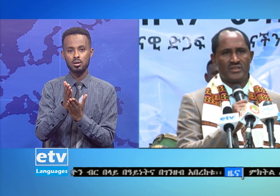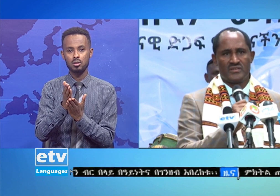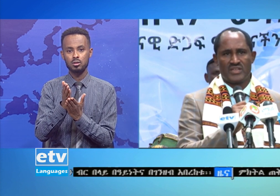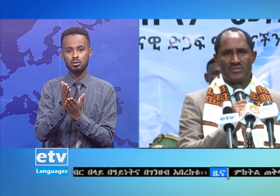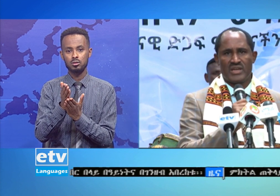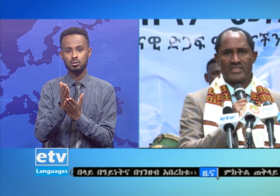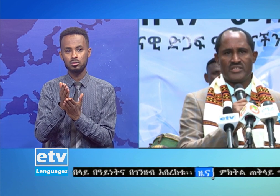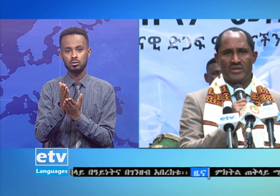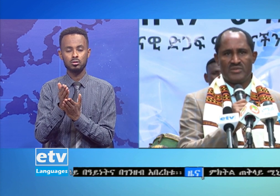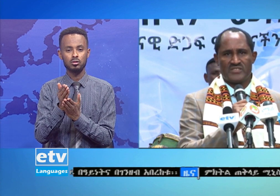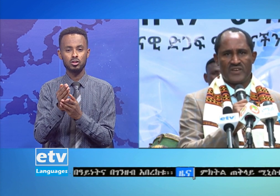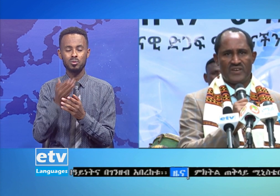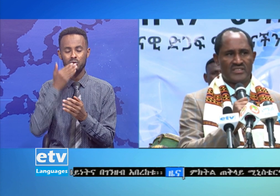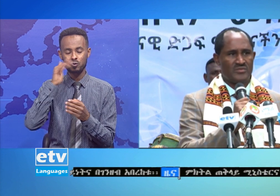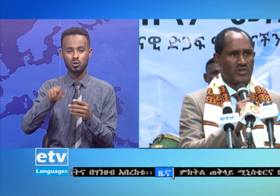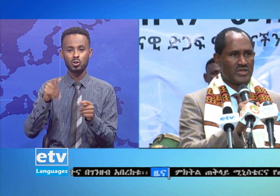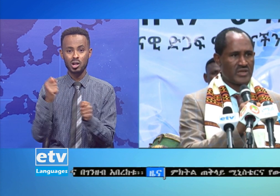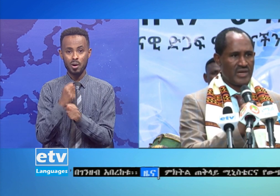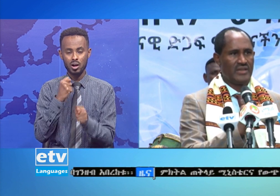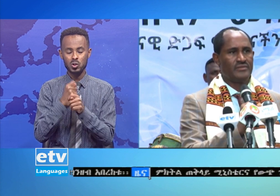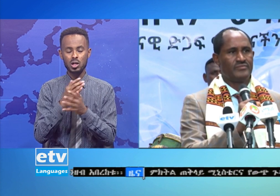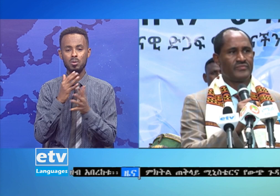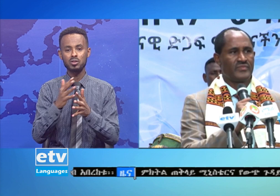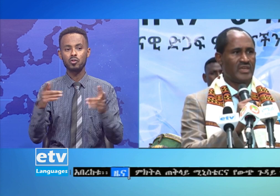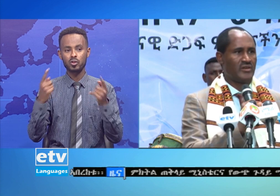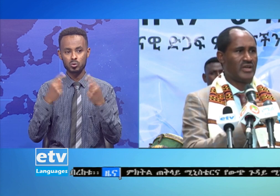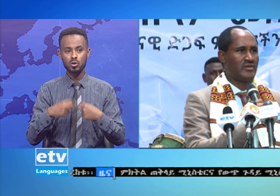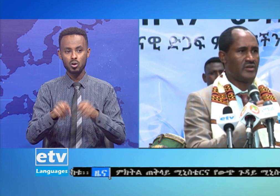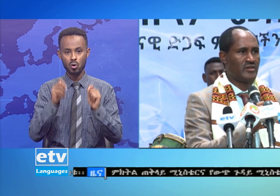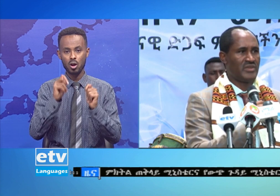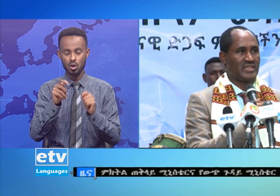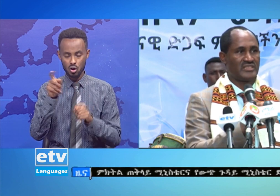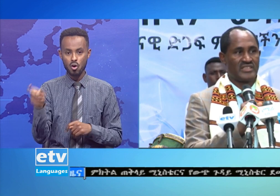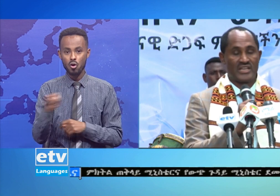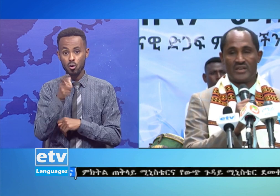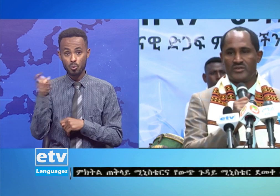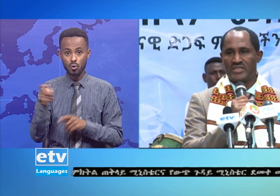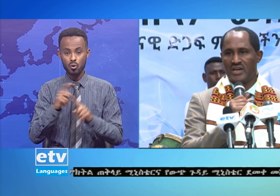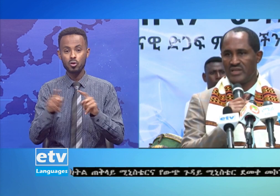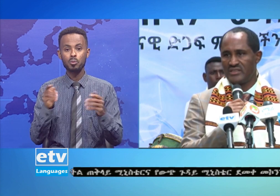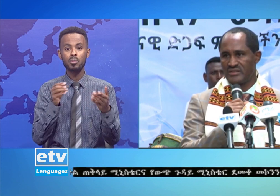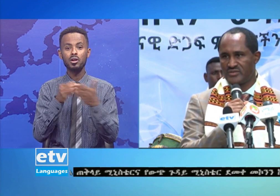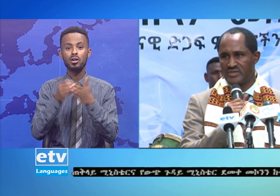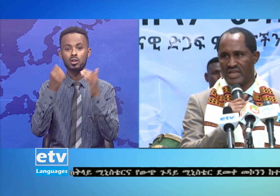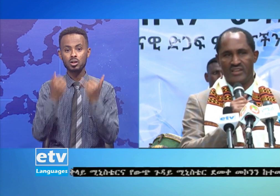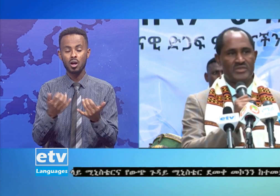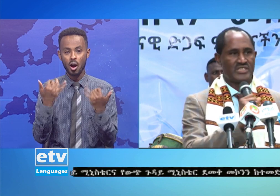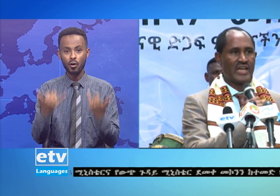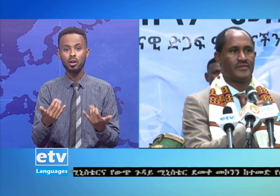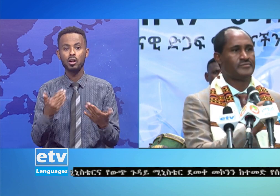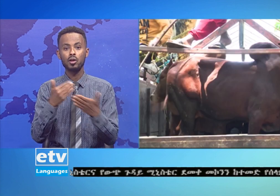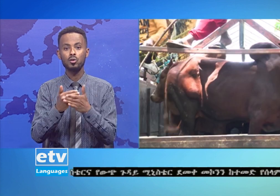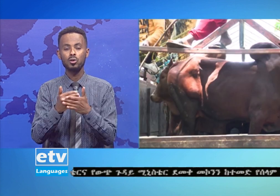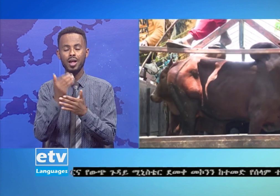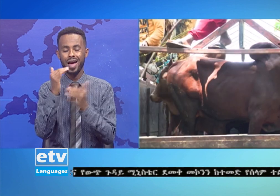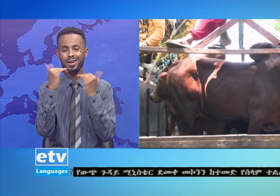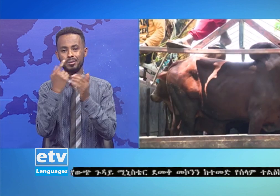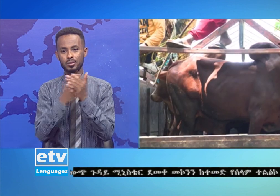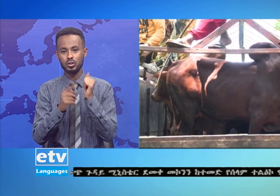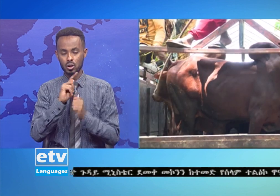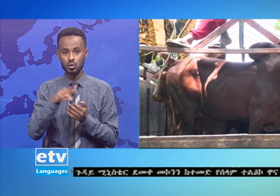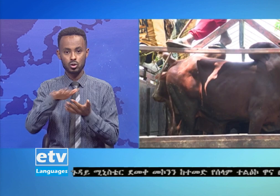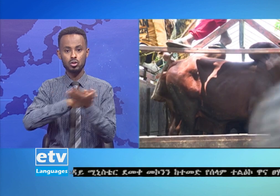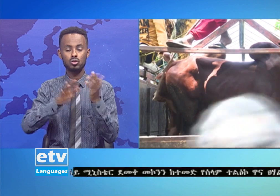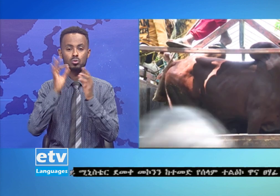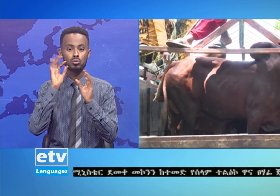የኩ ተግባራቸው ለማስፋፋት ሞክረዋል። የሆነ ሆኖ መድረስ የቻሉት አሁን የደረሱትን ያህል ብቻ ነው።